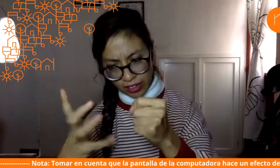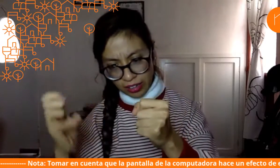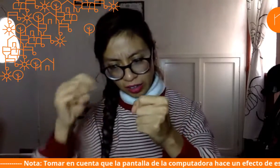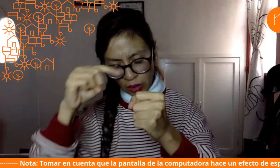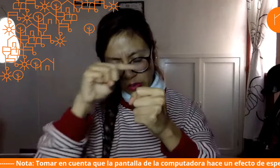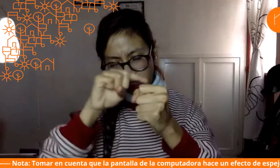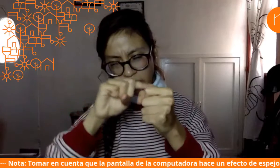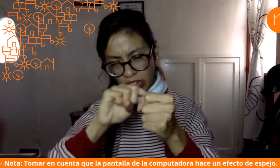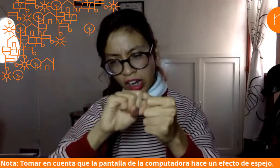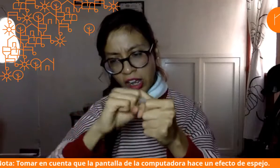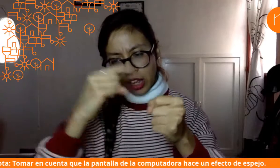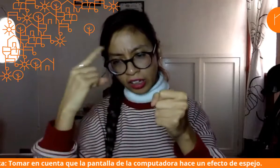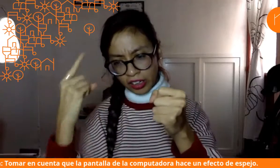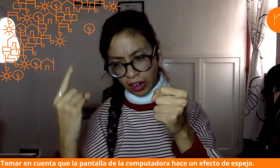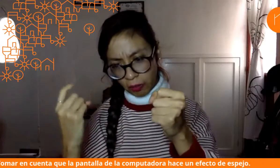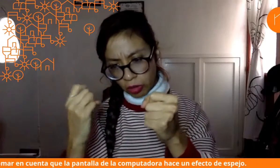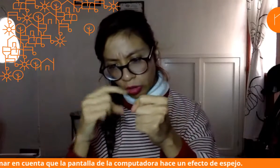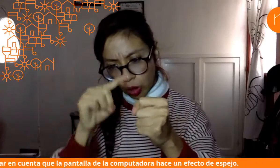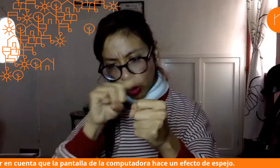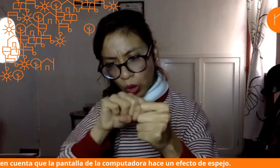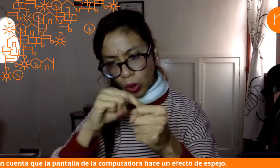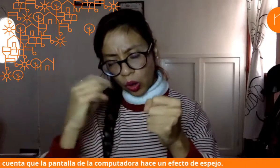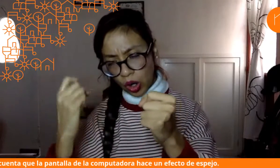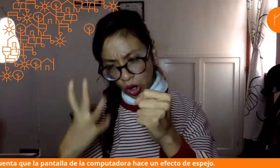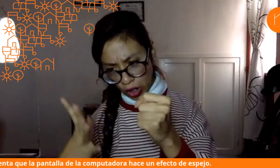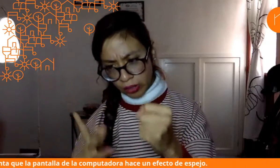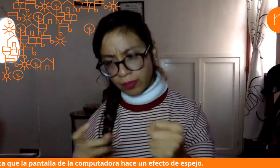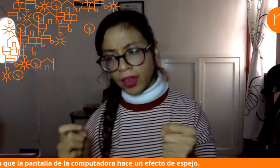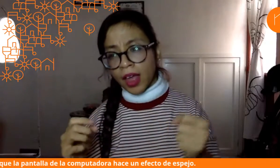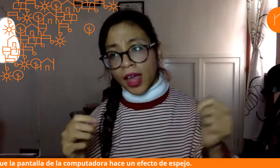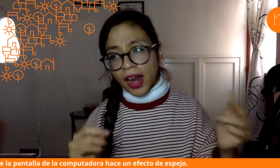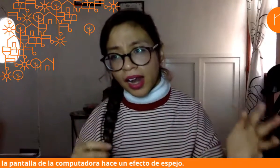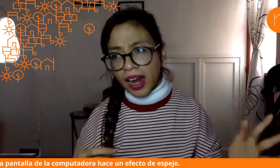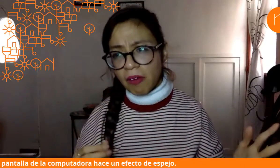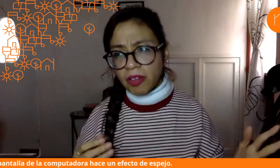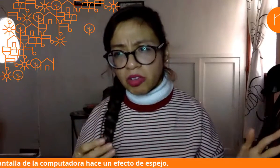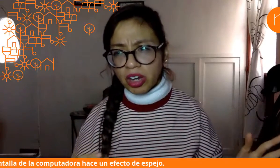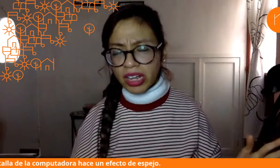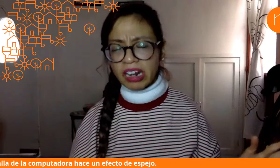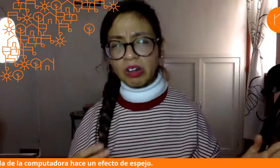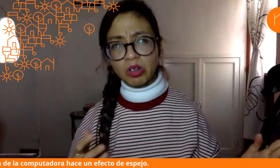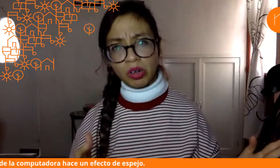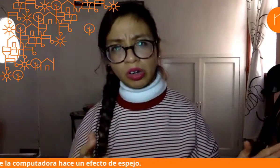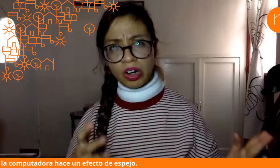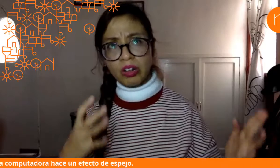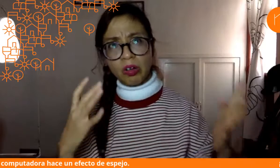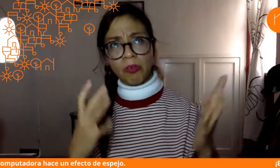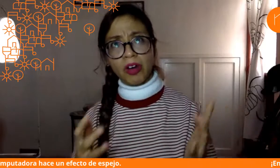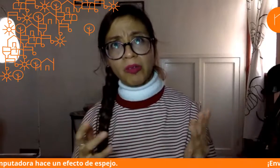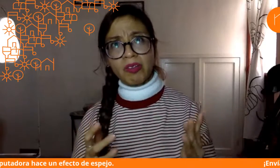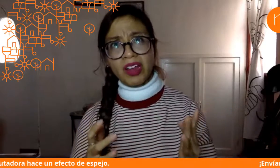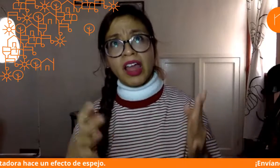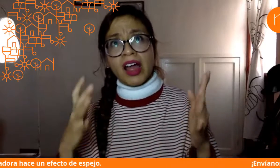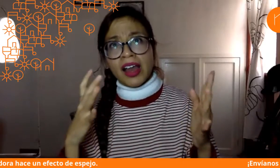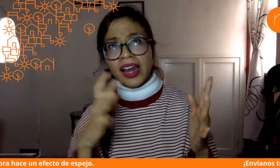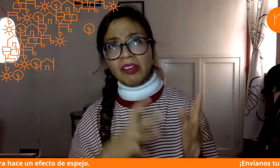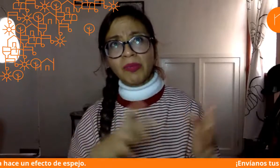colores, como si todo, pero colores. La mayoría de los colores, o bueno, más bien, las